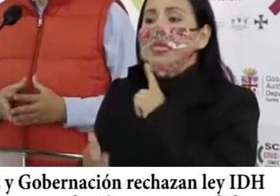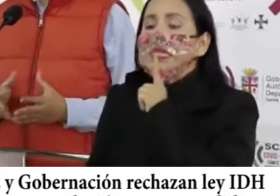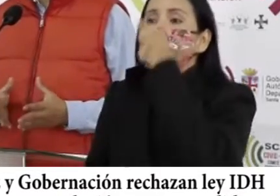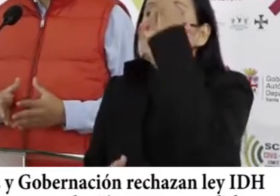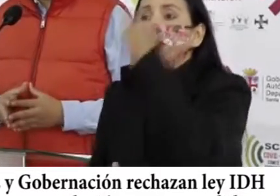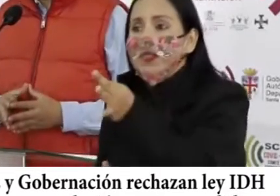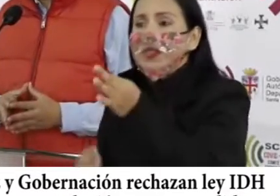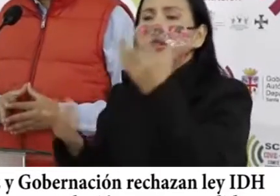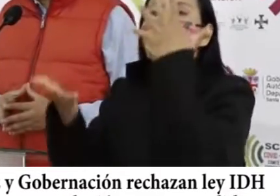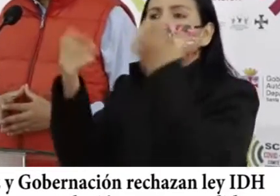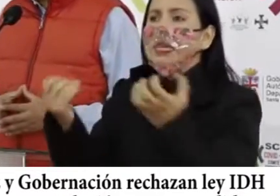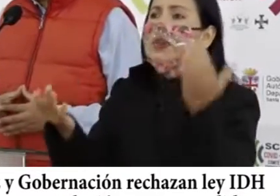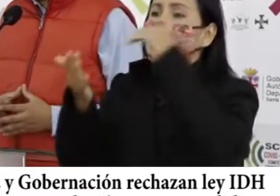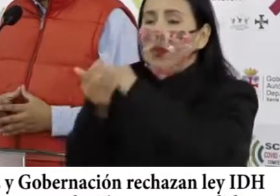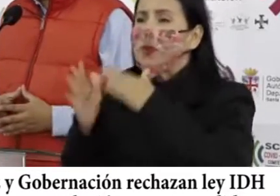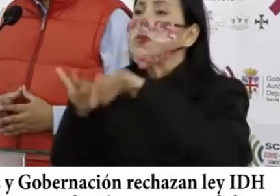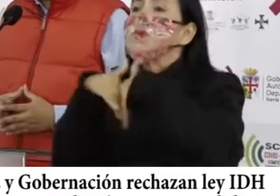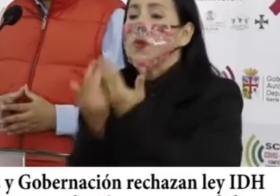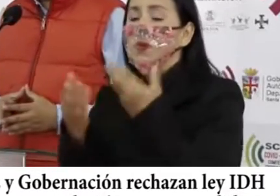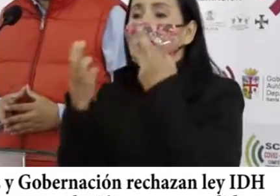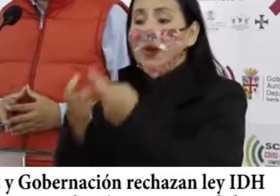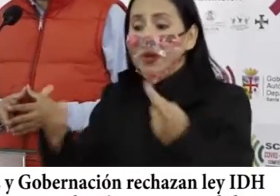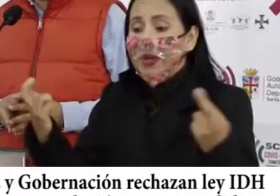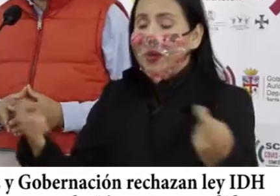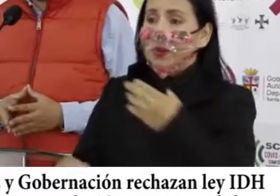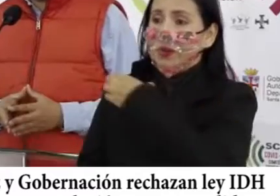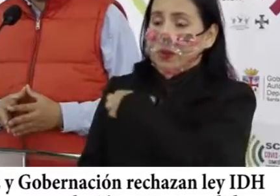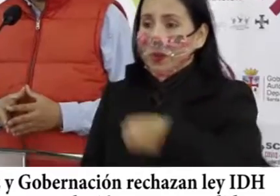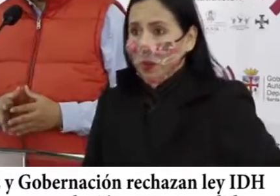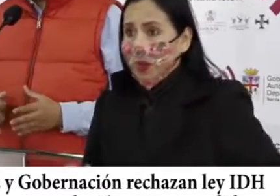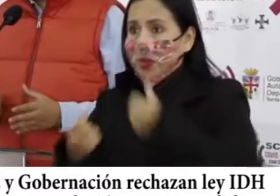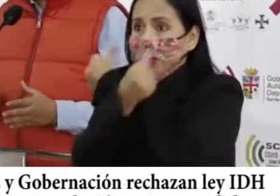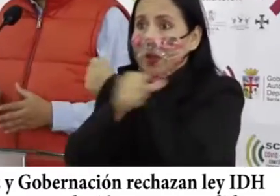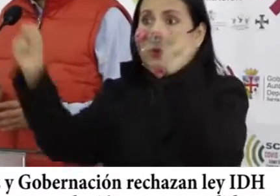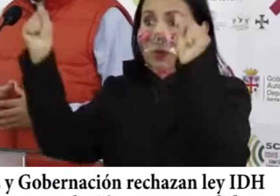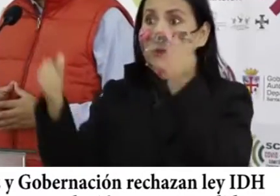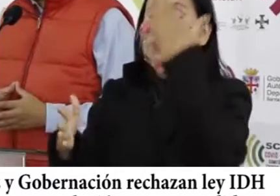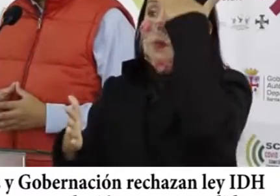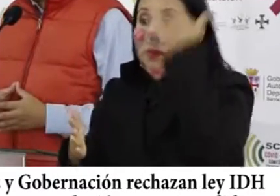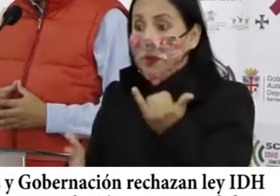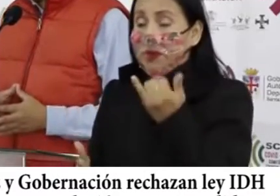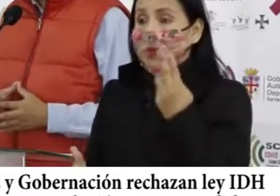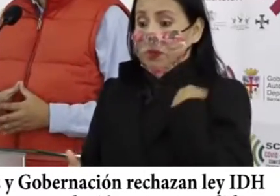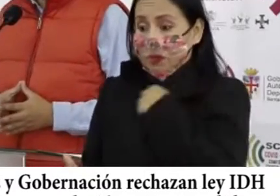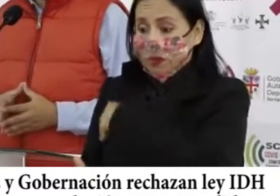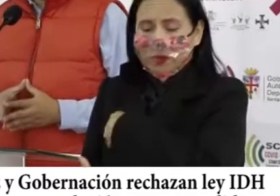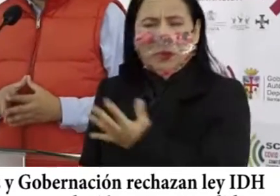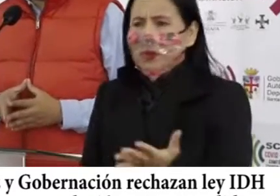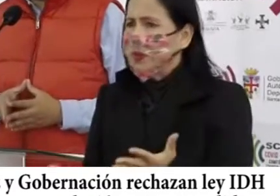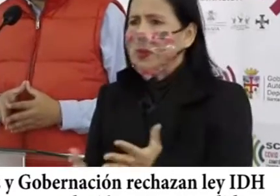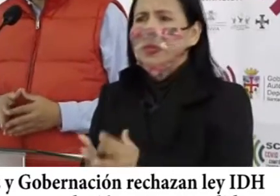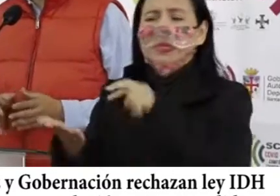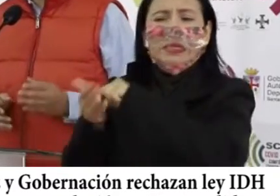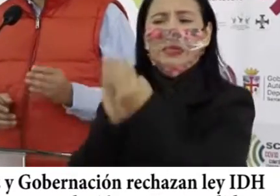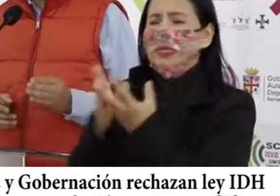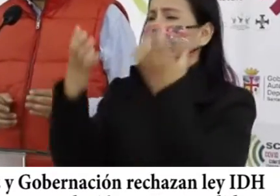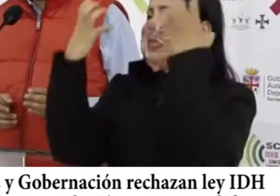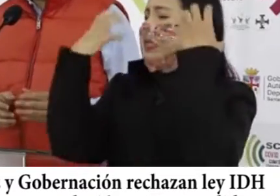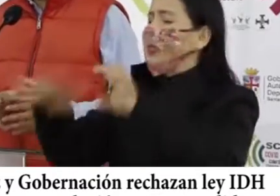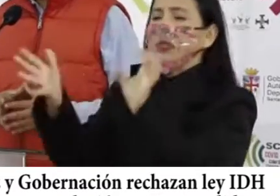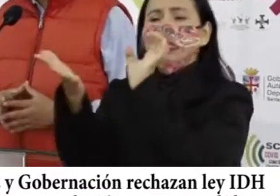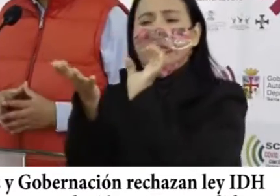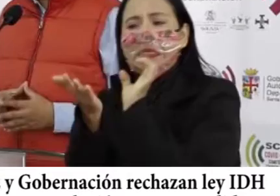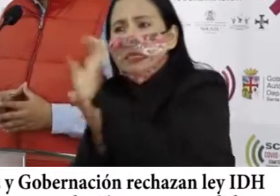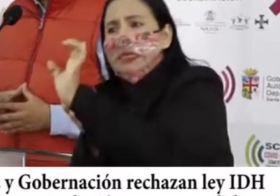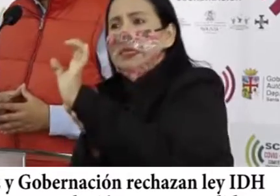carácter confiscatorio de los recursos de los gobiernos autonómicos. Por eso, nuestro más vehemente